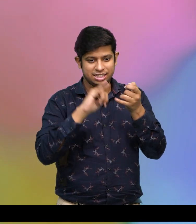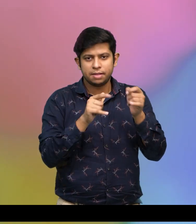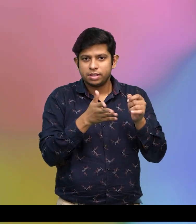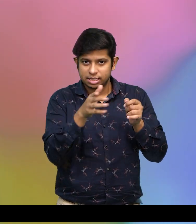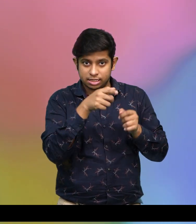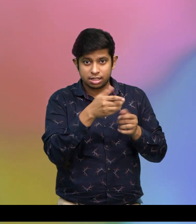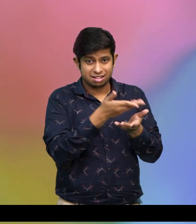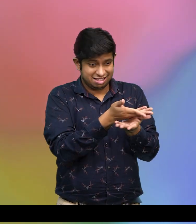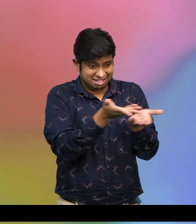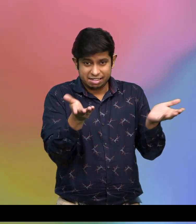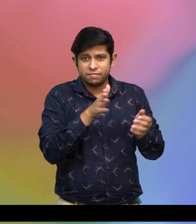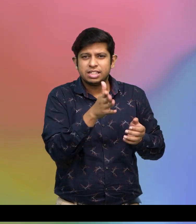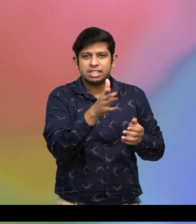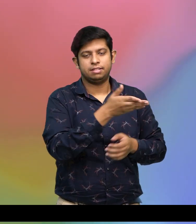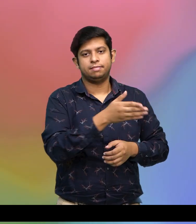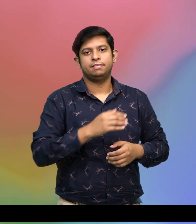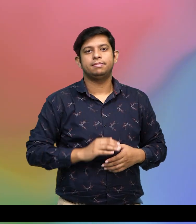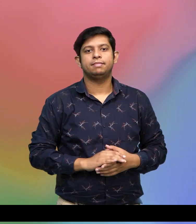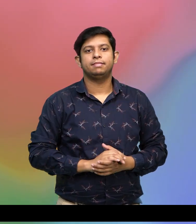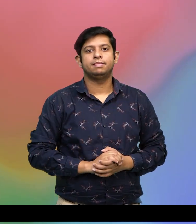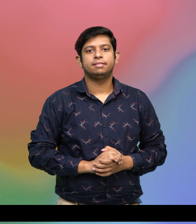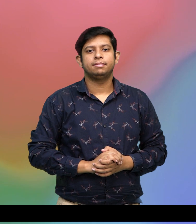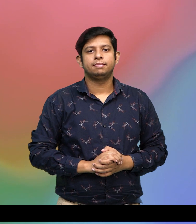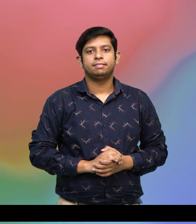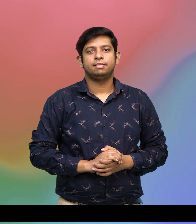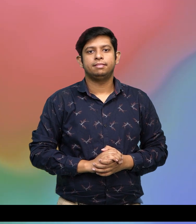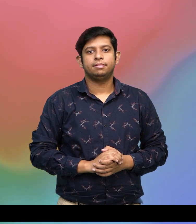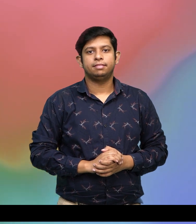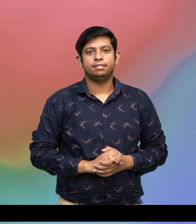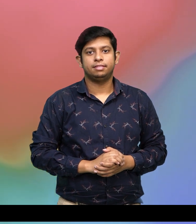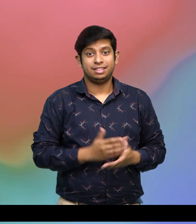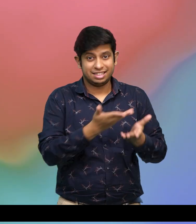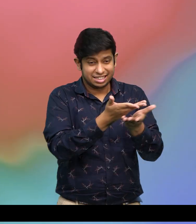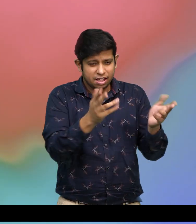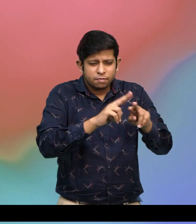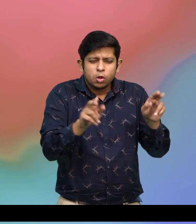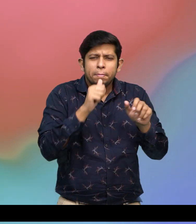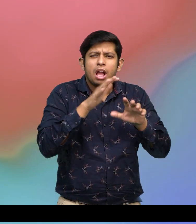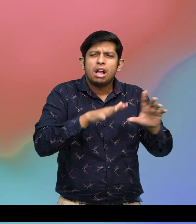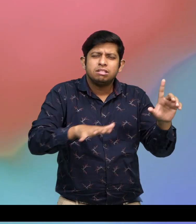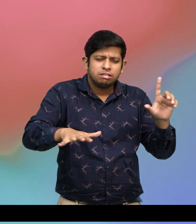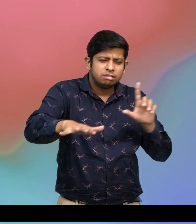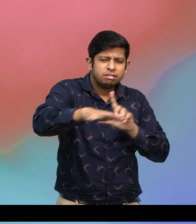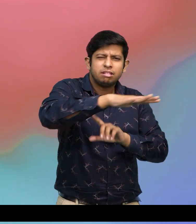మీనం. 1. ఇవి చేపలు. 2. అవి ప్రత్యేకంగా జల